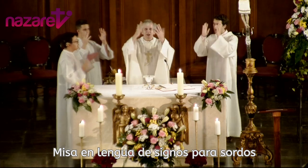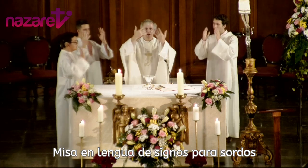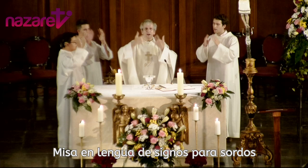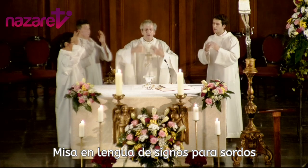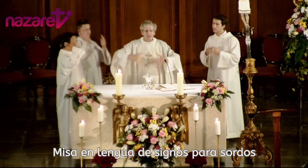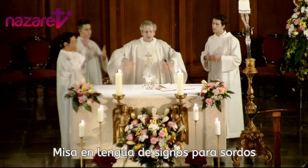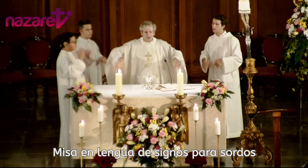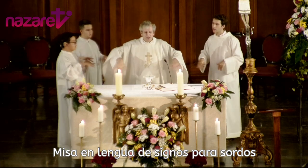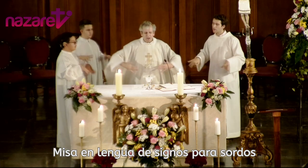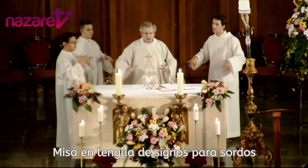Hosanna,